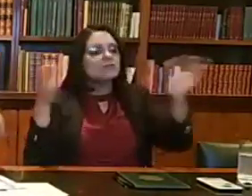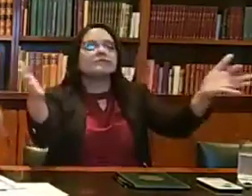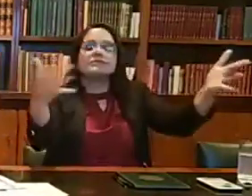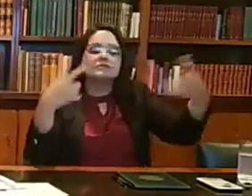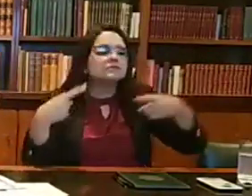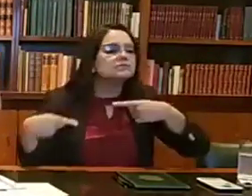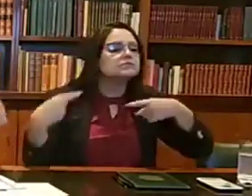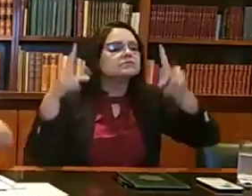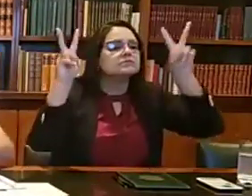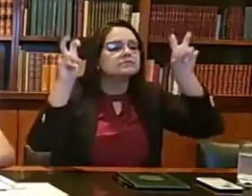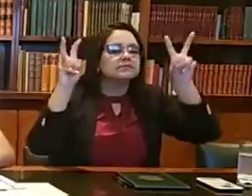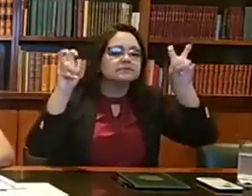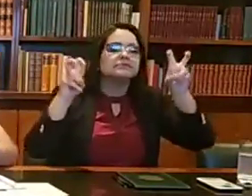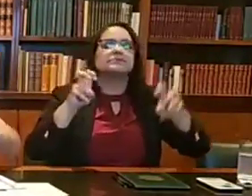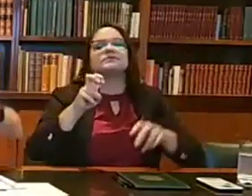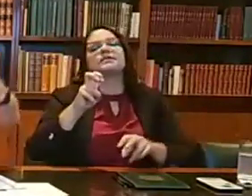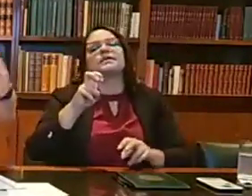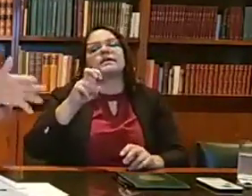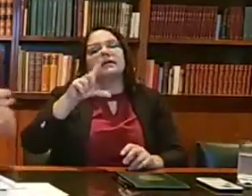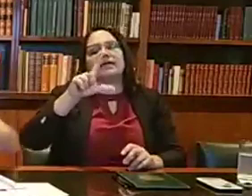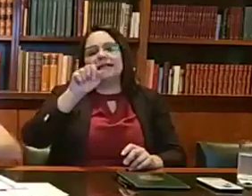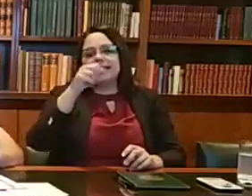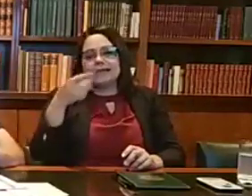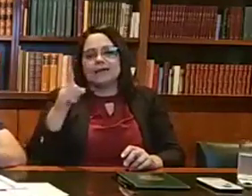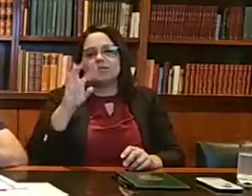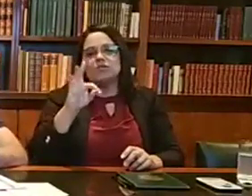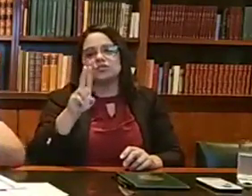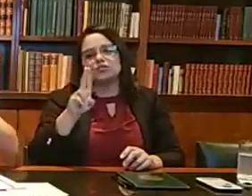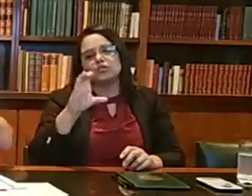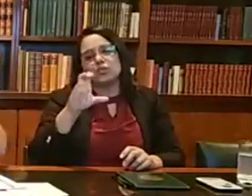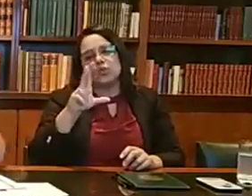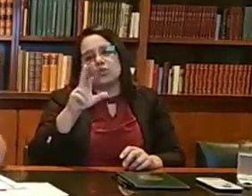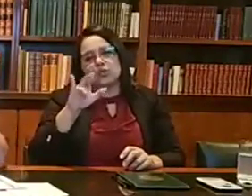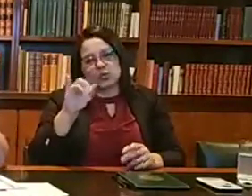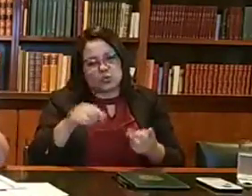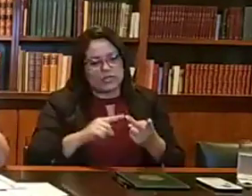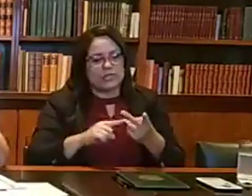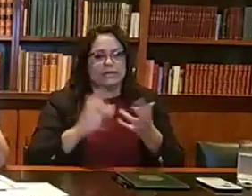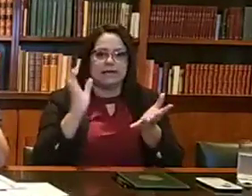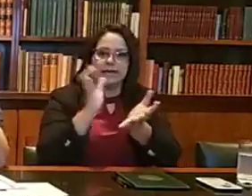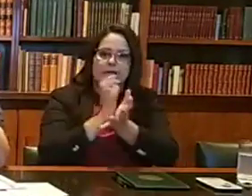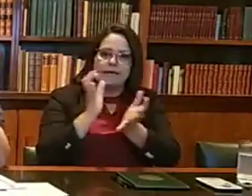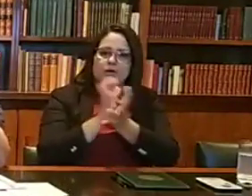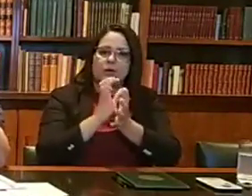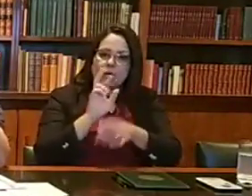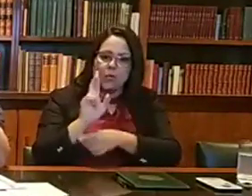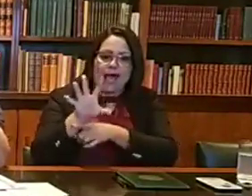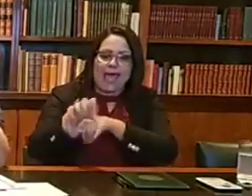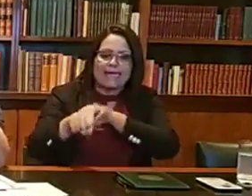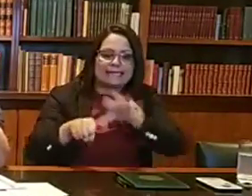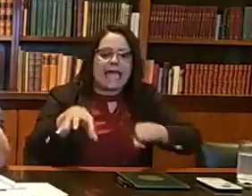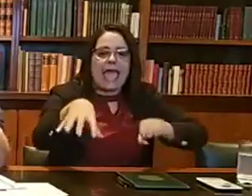Vamos tratar do Leão de Tucuruí, Operação Acolhida, reservas indígenas,